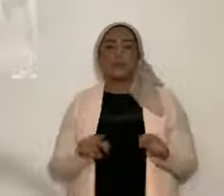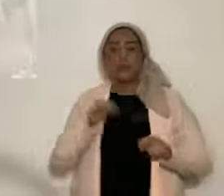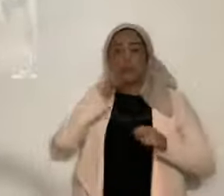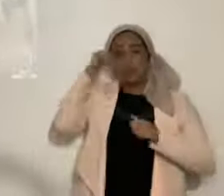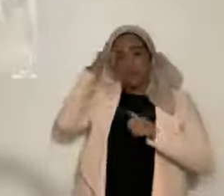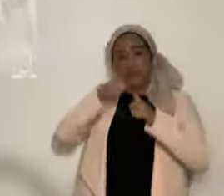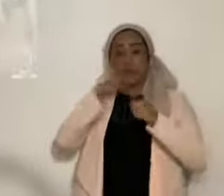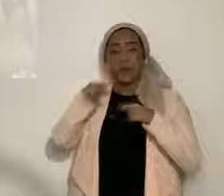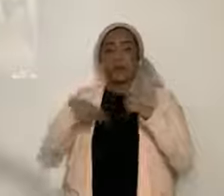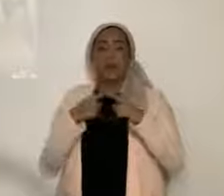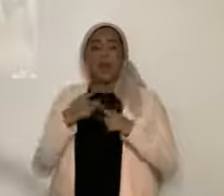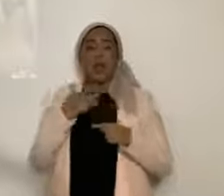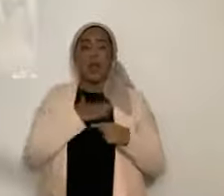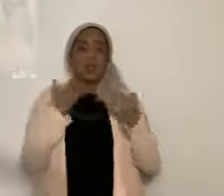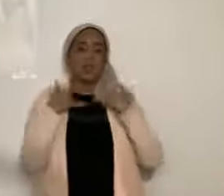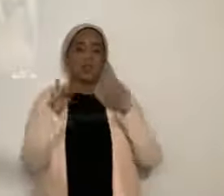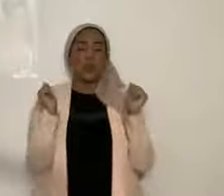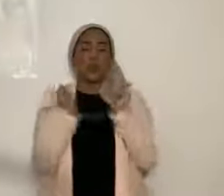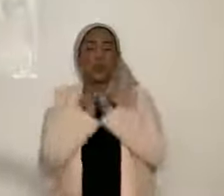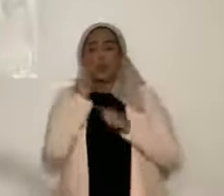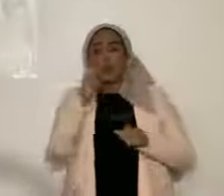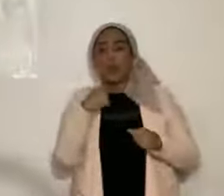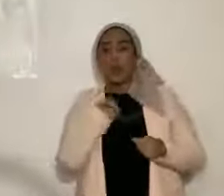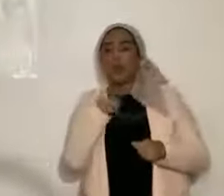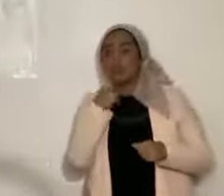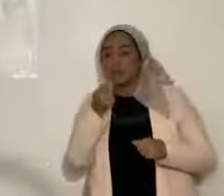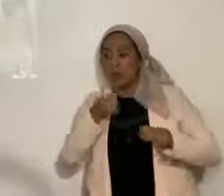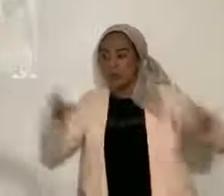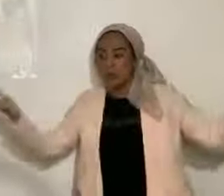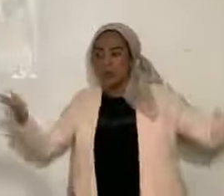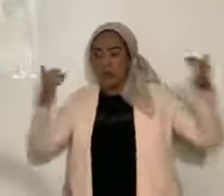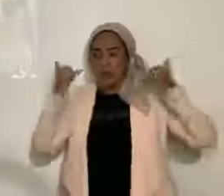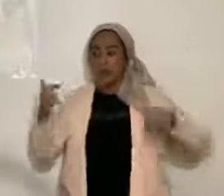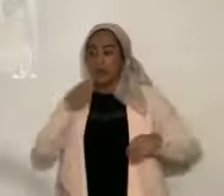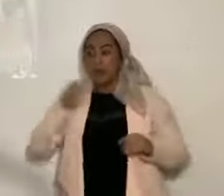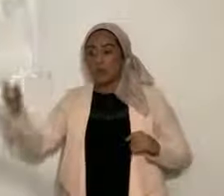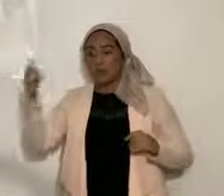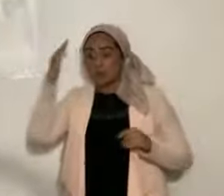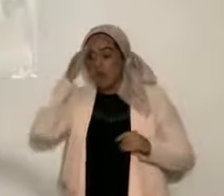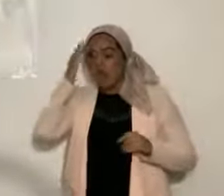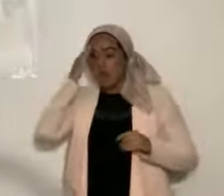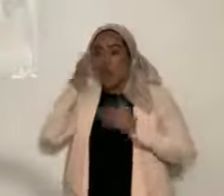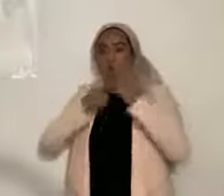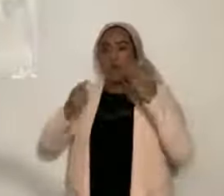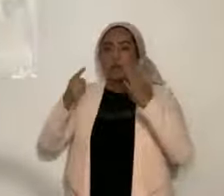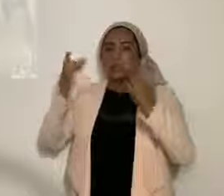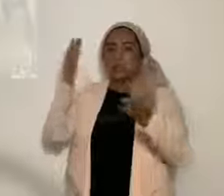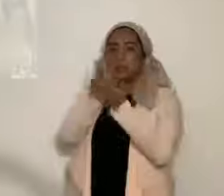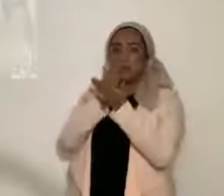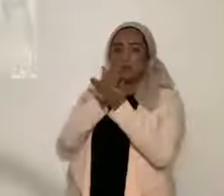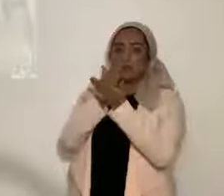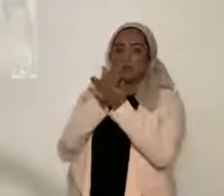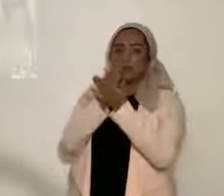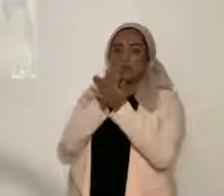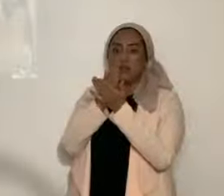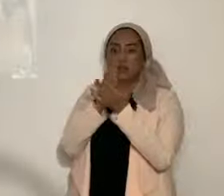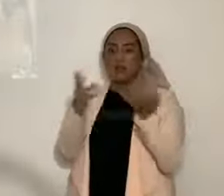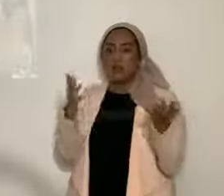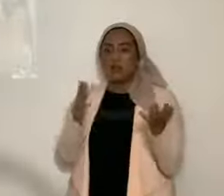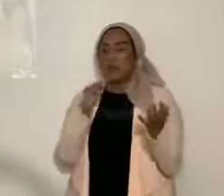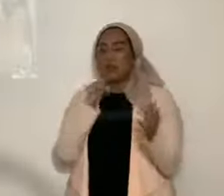que cuando yo estaba todavía con vosotros os decía, y ahora vosotros sabéis lo que lo detiene? ¿Qué lo detiene? No